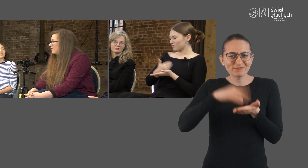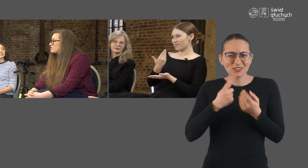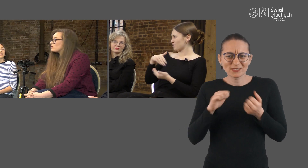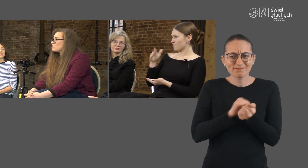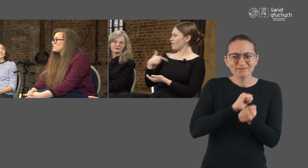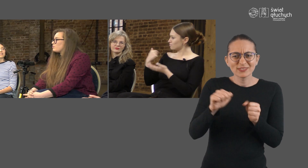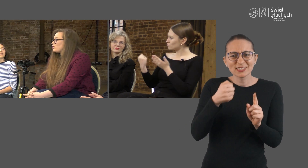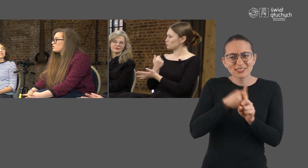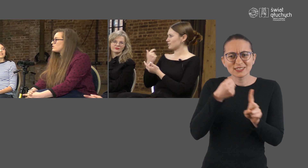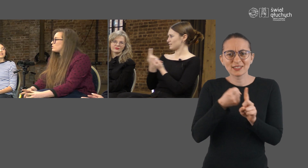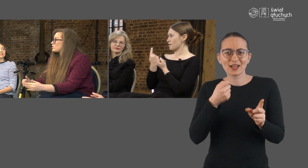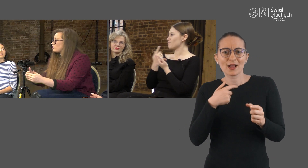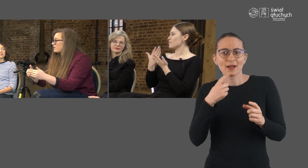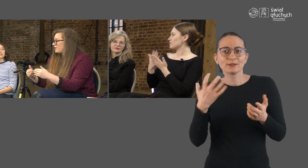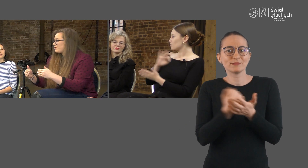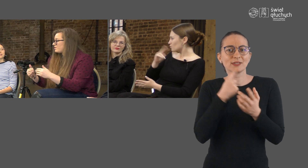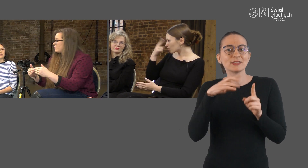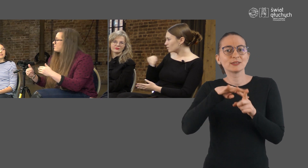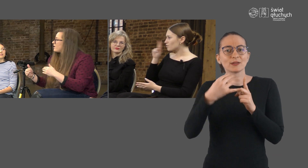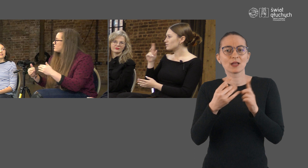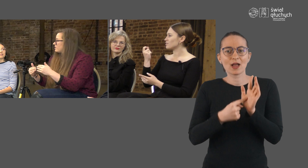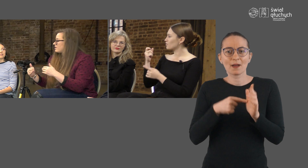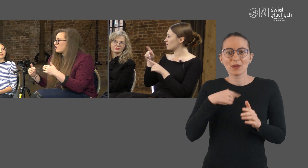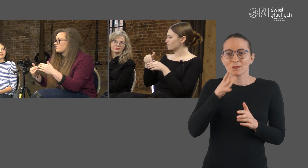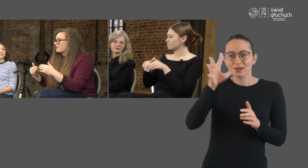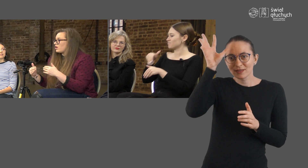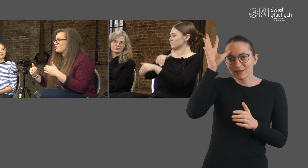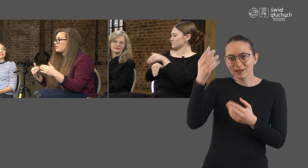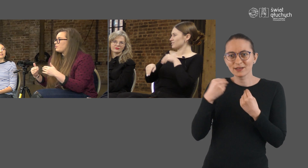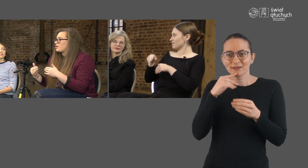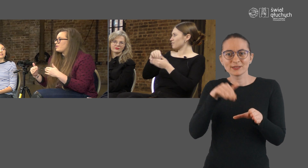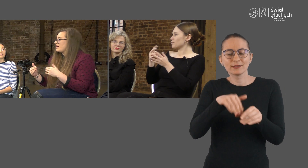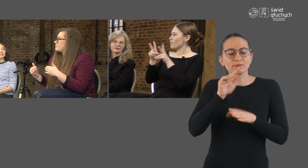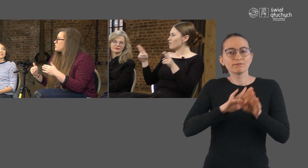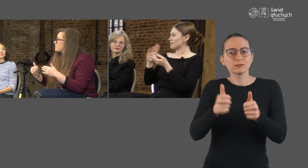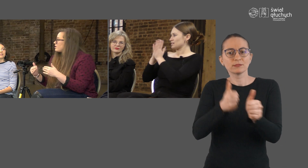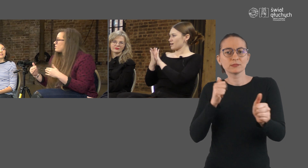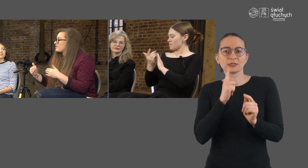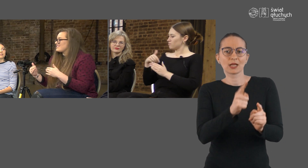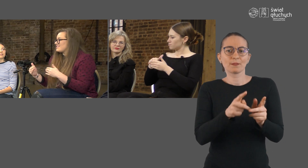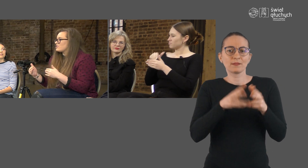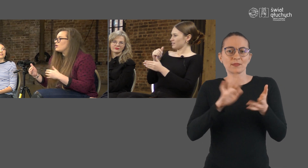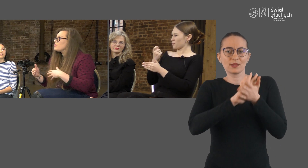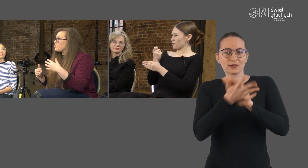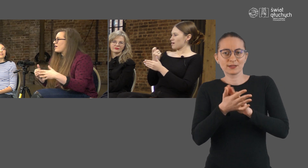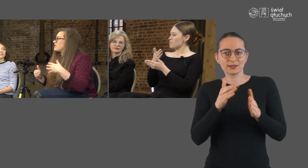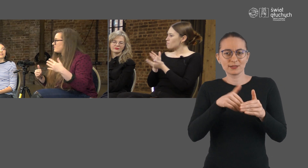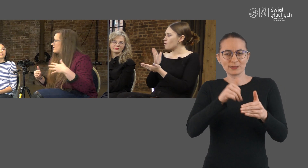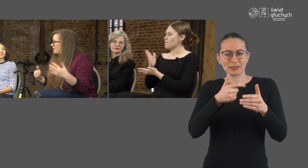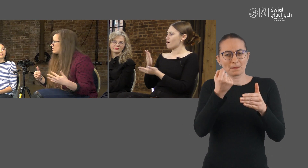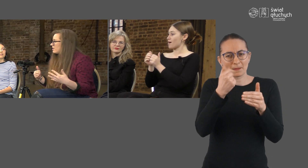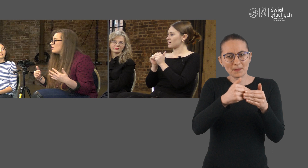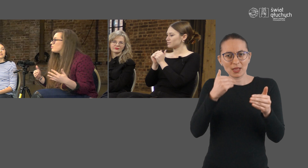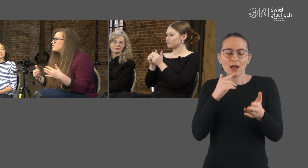pomoże. Szczególnie, że moi rodzice już troszkę tak jakby wycofywali się z tego takiego etapu jakby rehabilitowania mnie na zasadzie pomagania